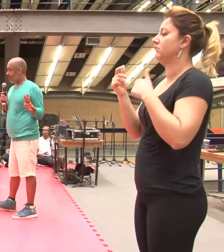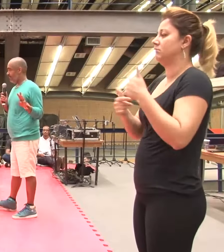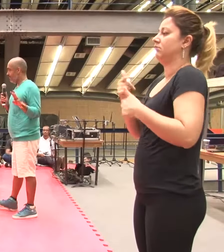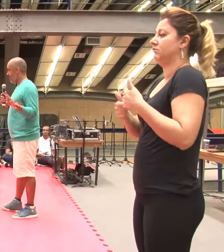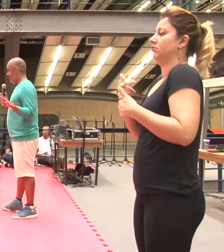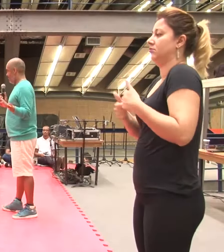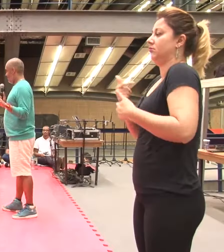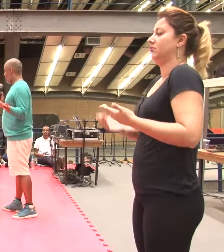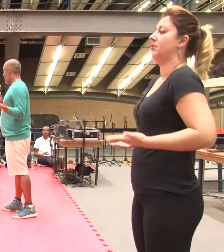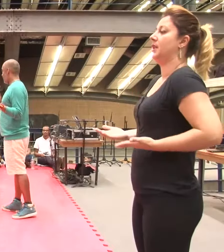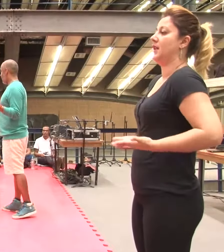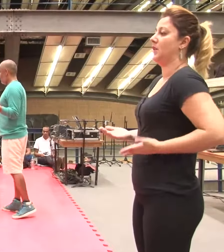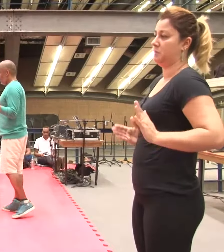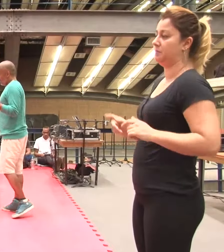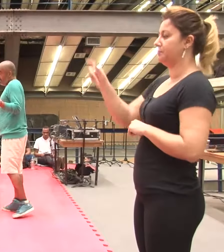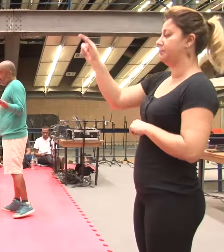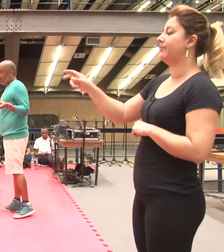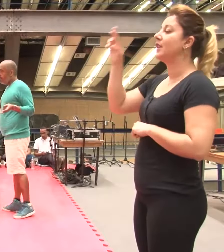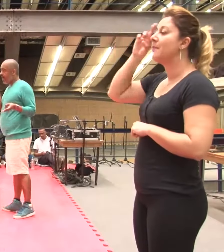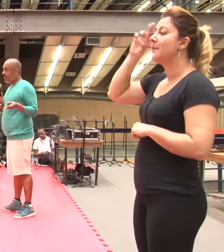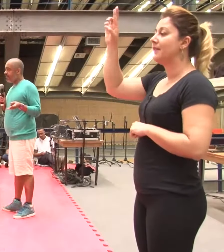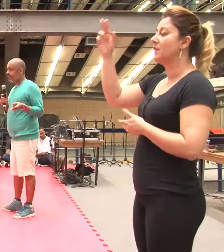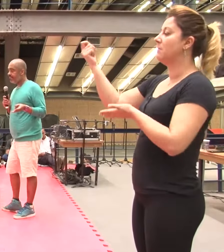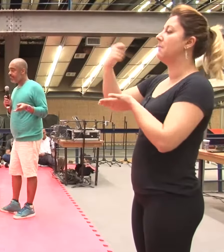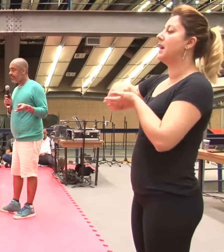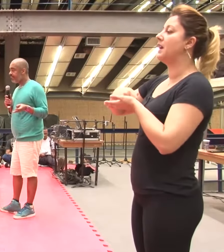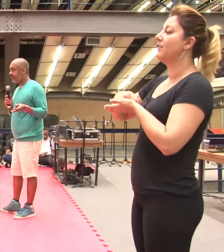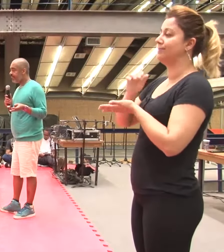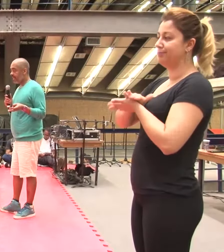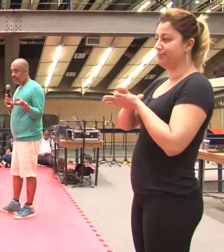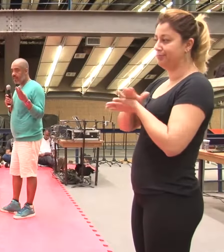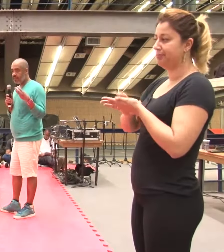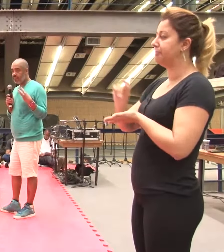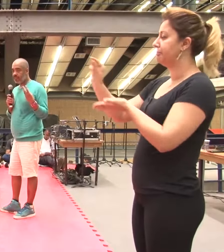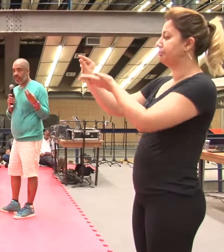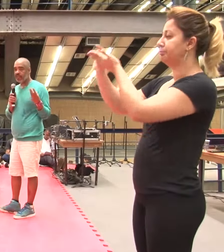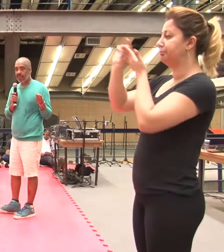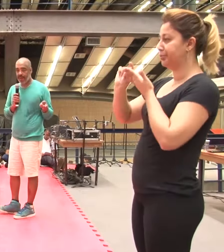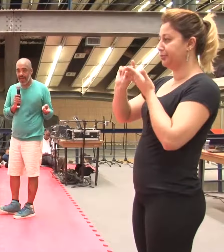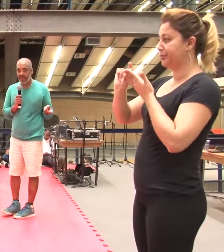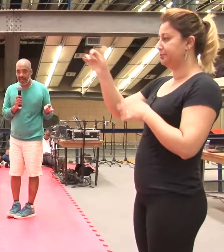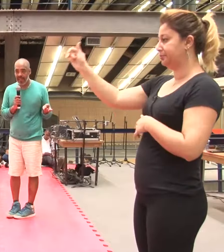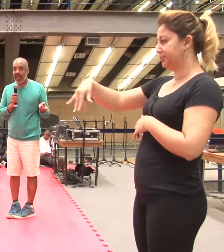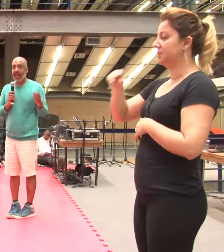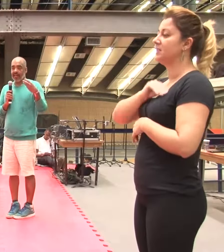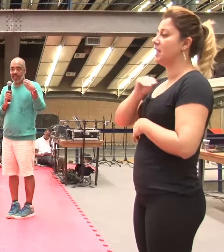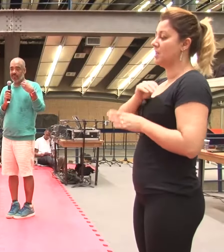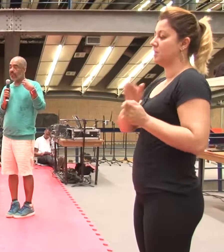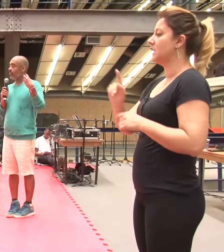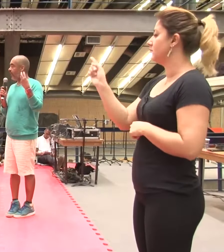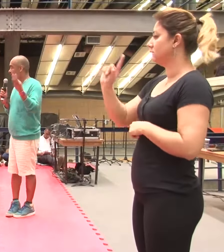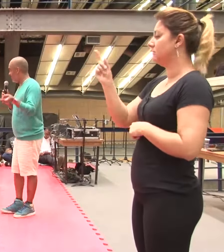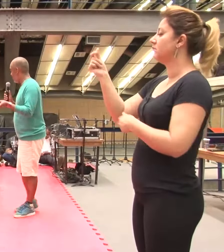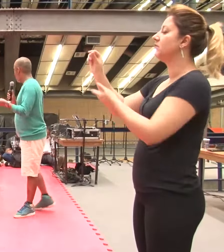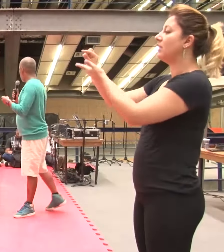nunca, um patrão que mal lhe pagava. Aquelas relações estranhas de trabalho, né? Aquelas